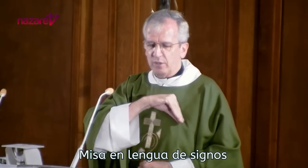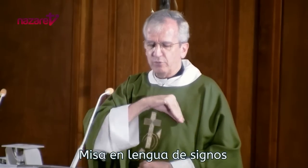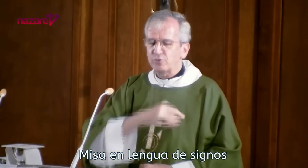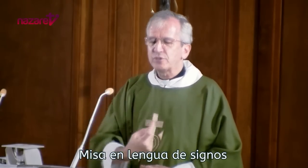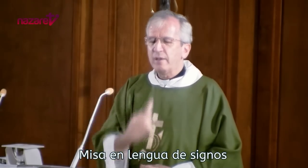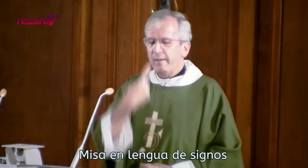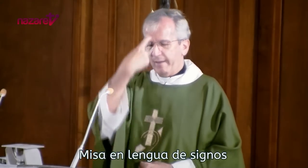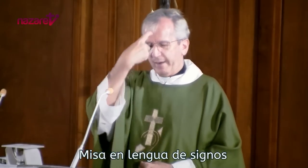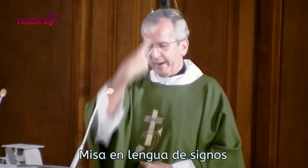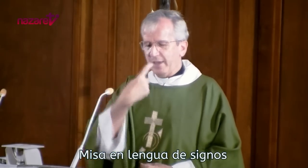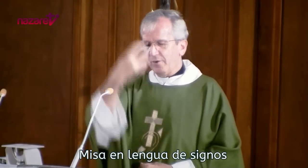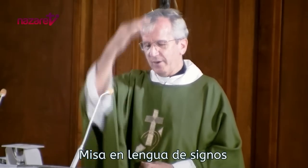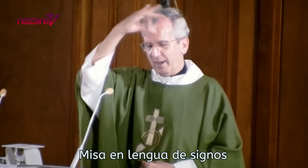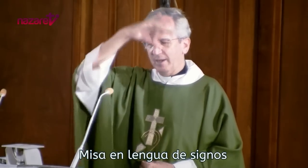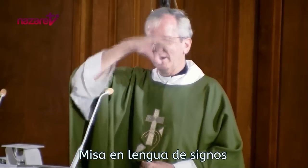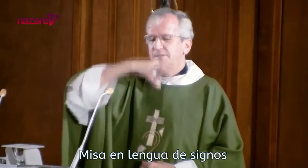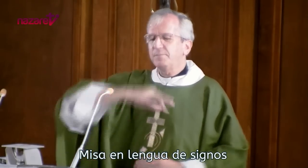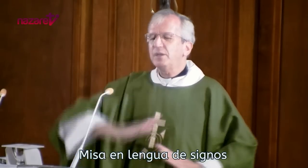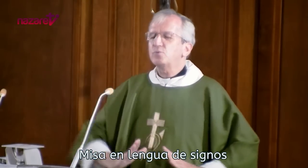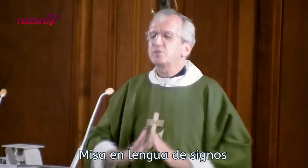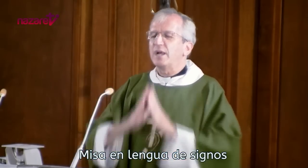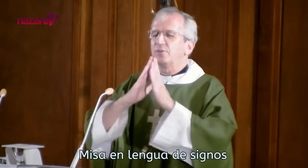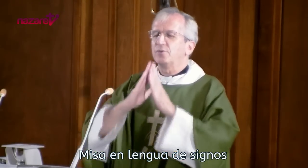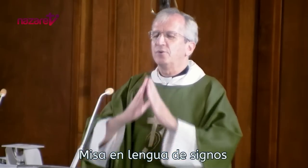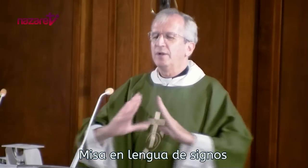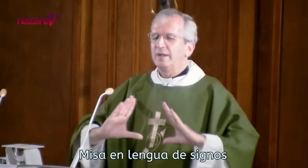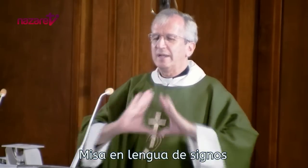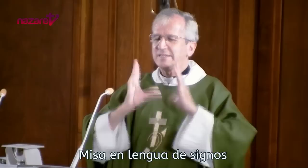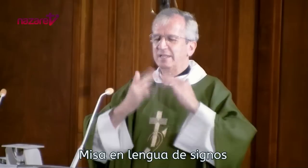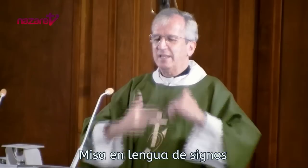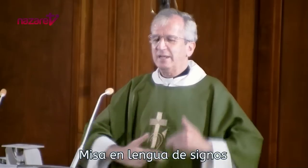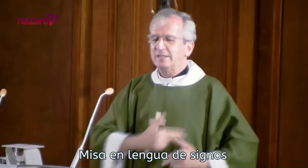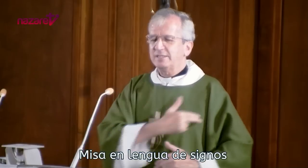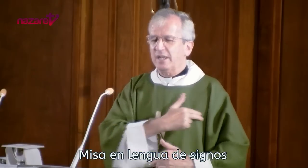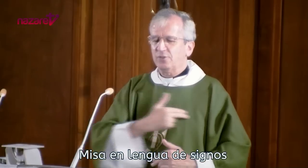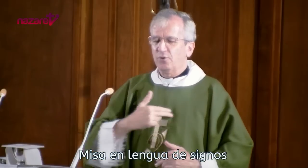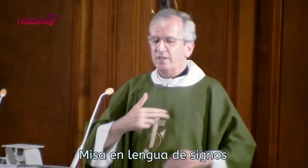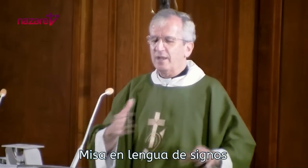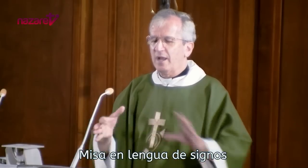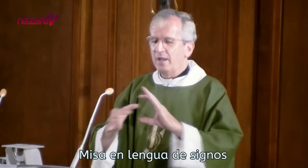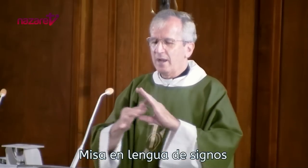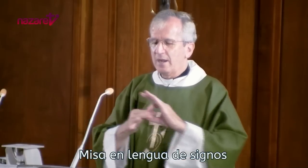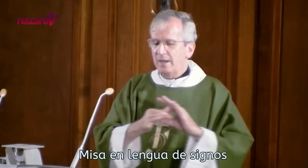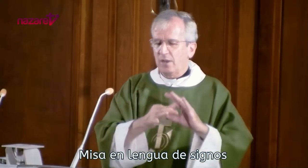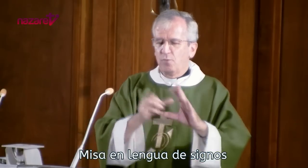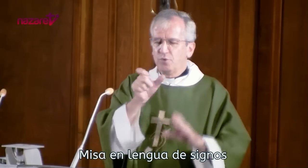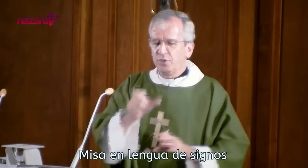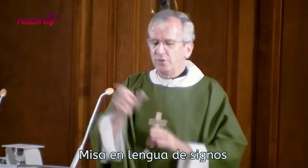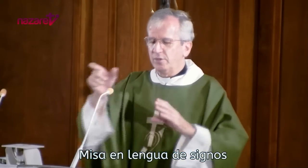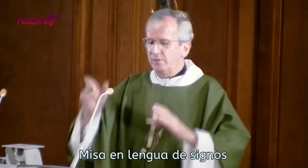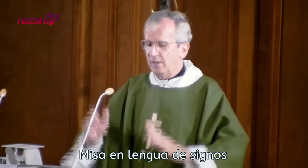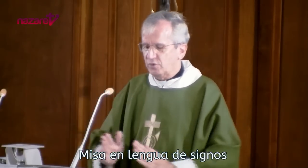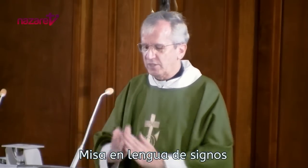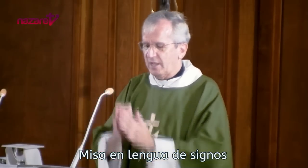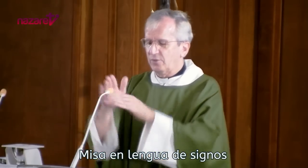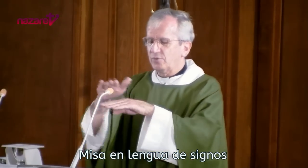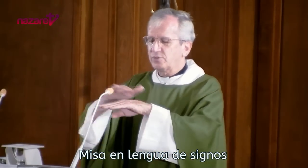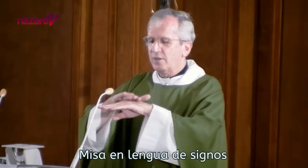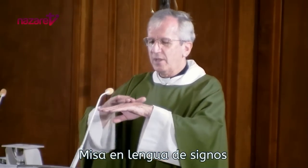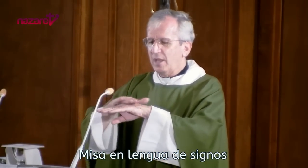muertos. Creo en el Espíritu Santo, la Santa Iglesia Católica, la comunión de los santos, el